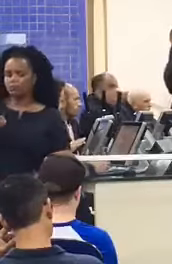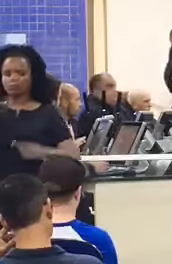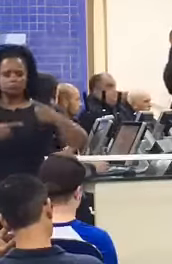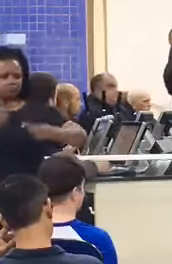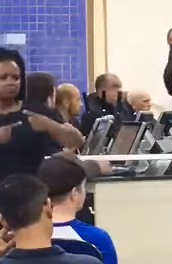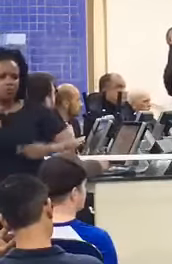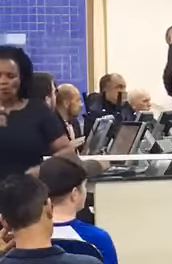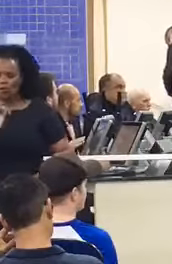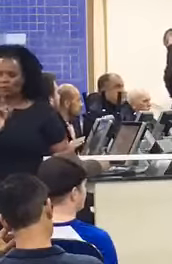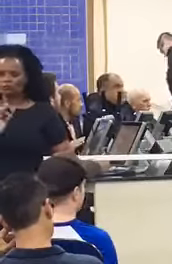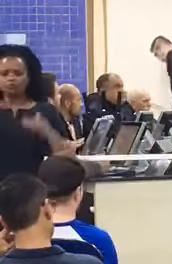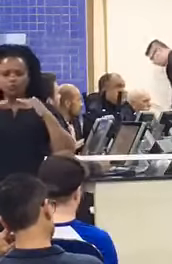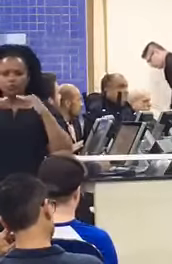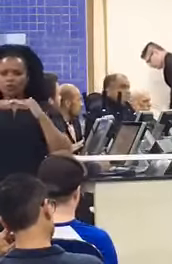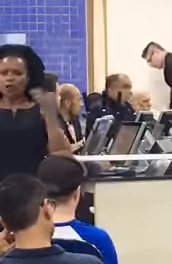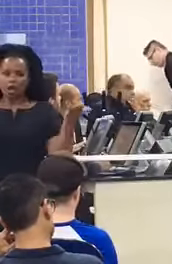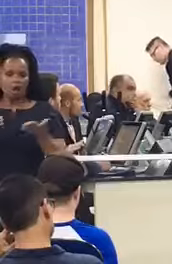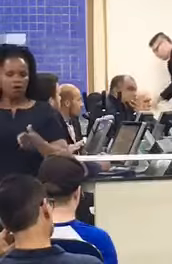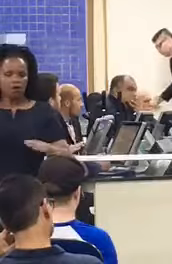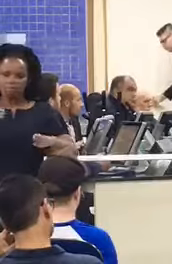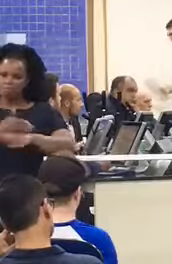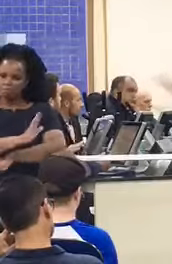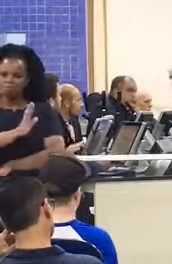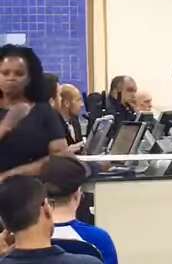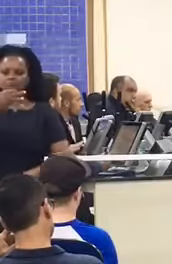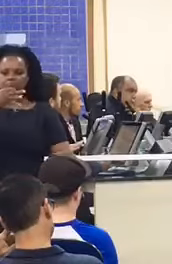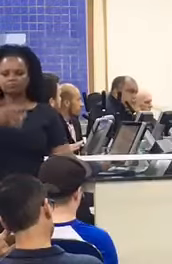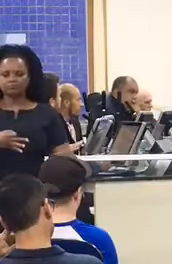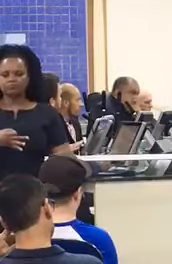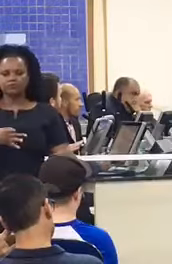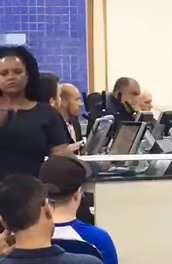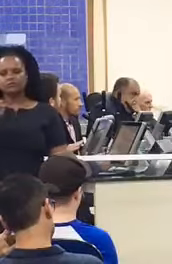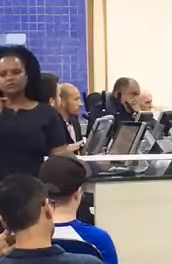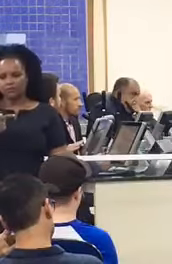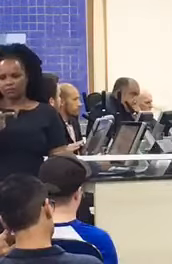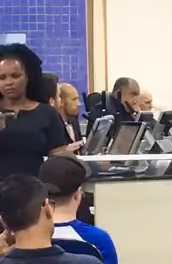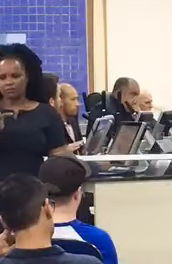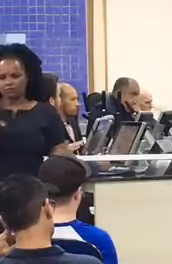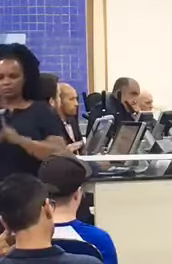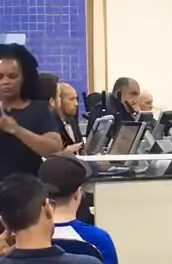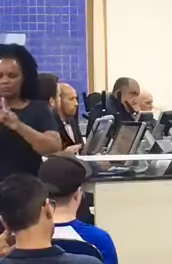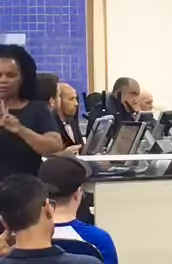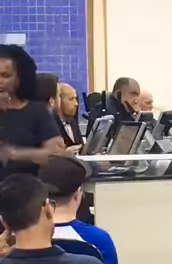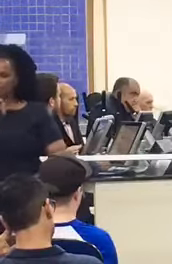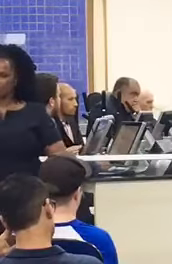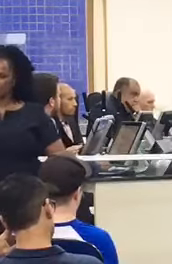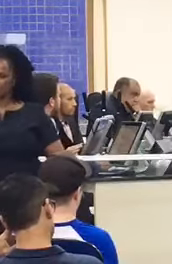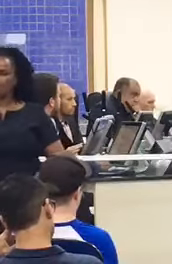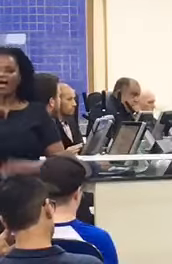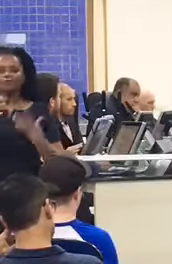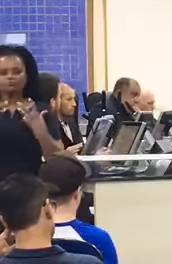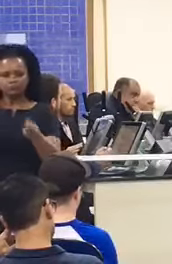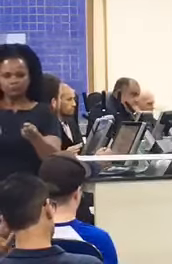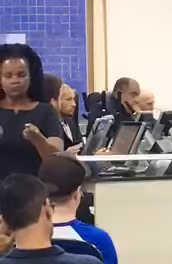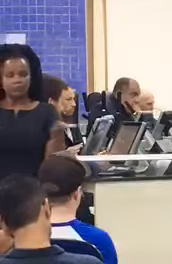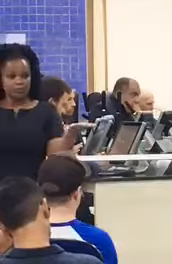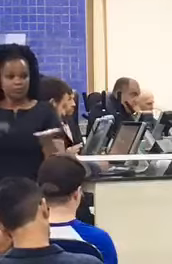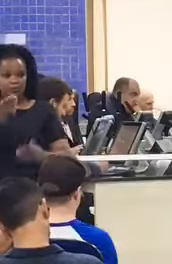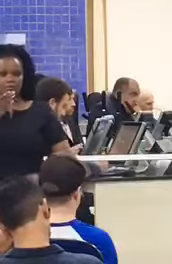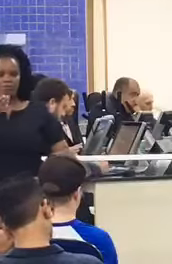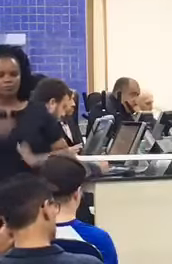senhores vereadores, considerar-se-á aprovada a ata do dia 17 de dezembro. Aprovada a ata. É, solicito ao